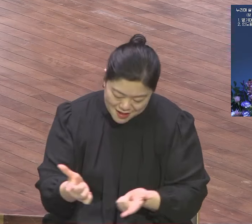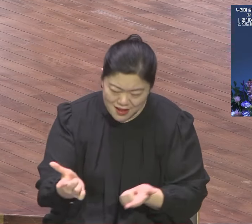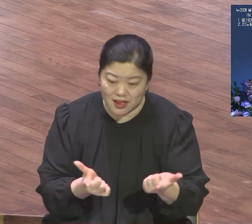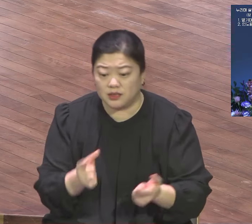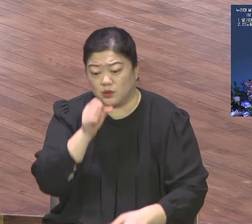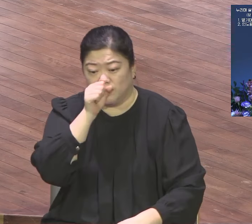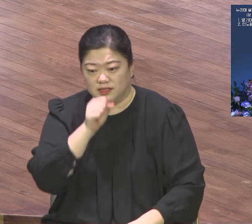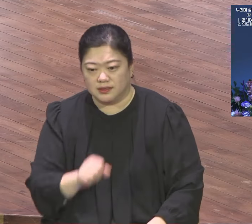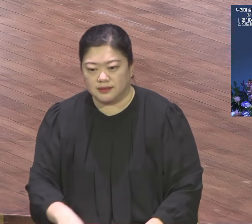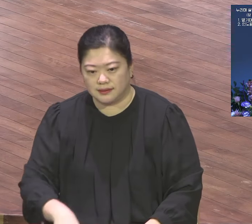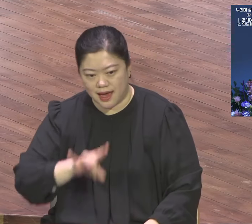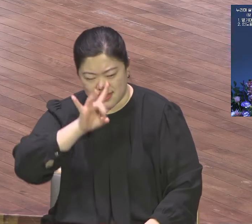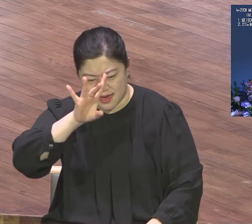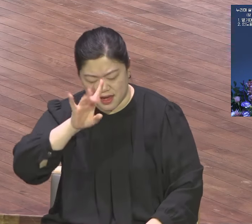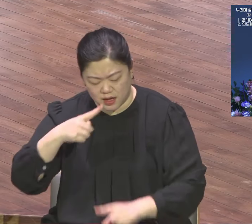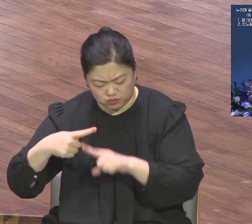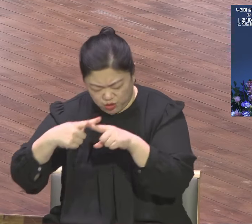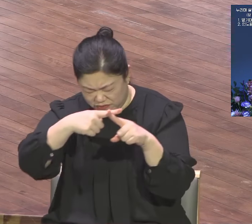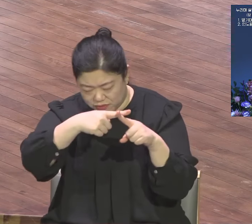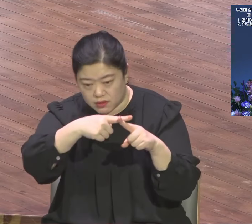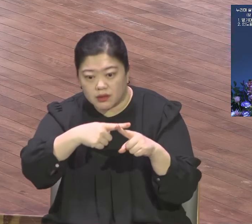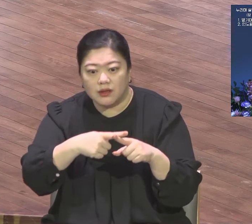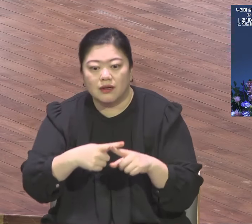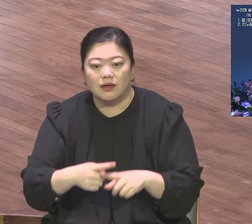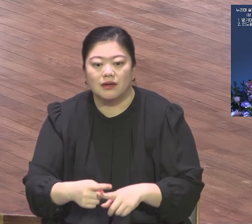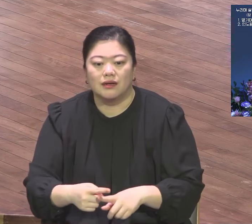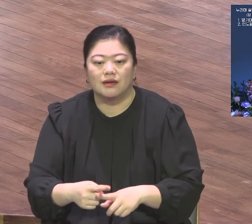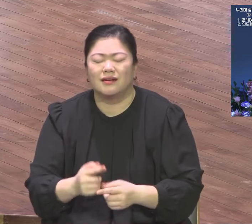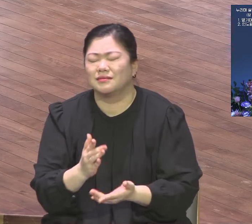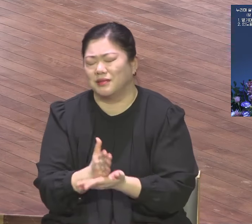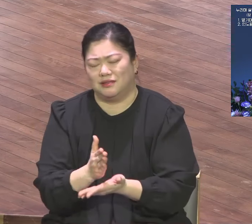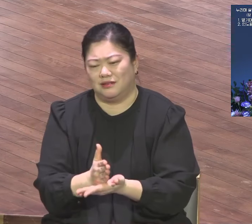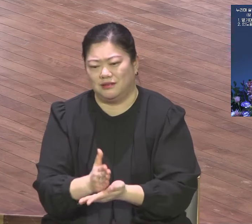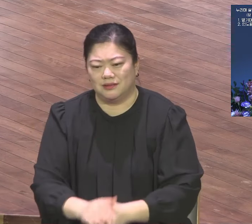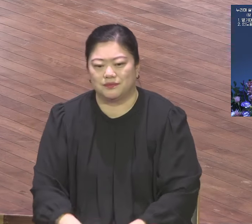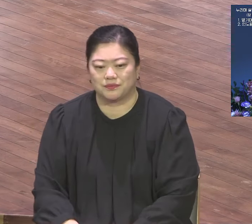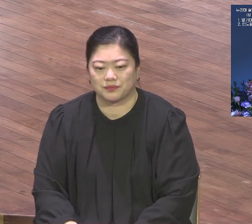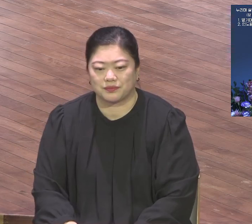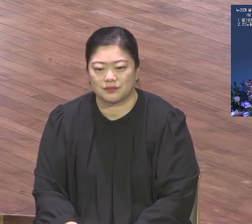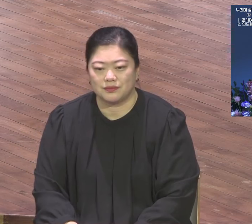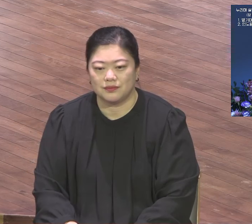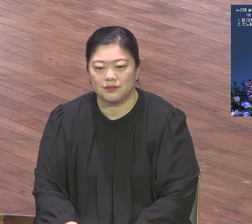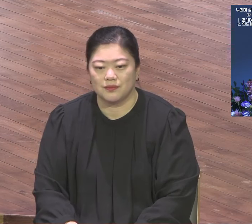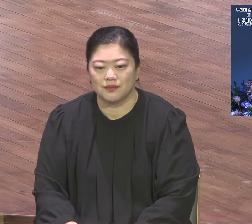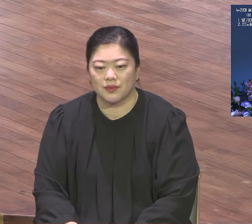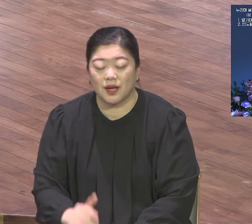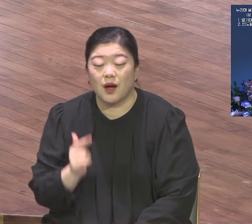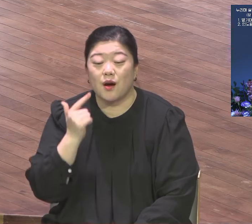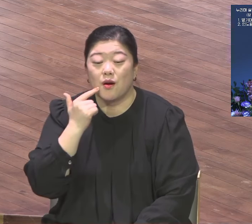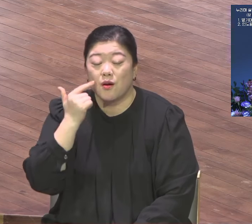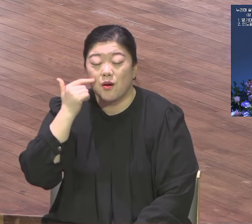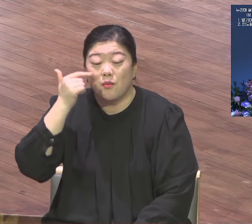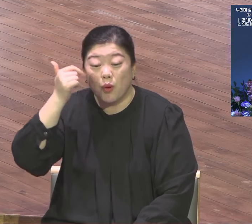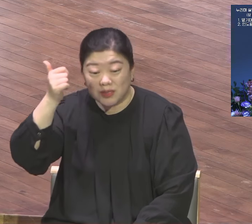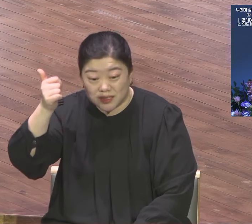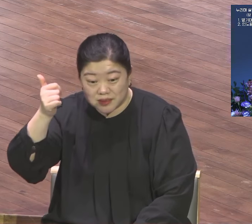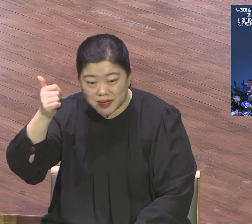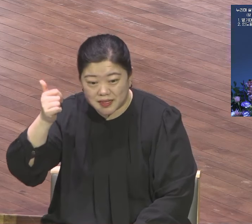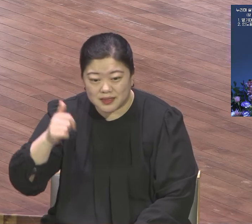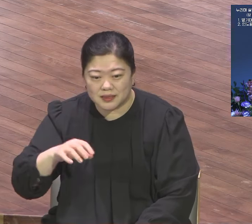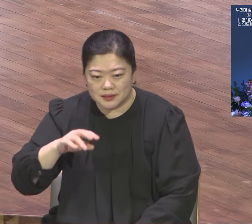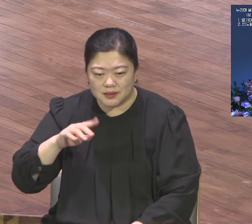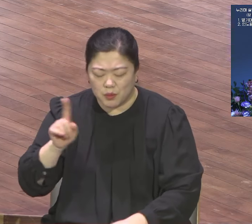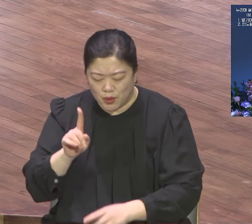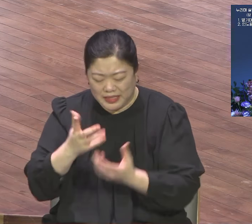다양하게 타면 돼. 은혜롭게. 목사님도 사람이다. 하다가 계획서 없더라도 주라면 또 주고